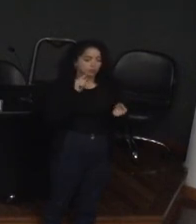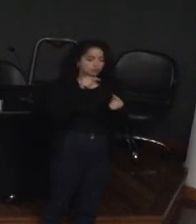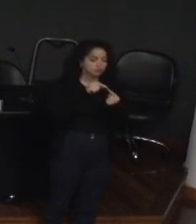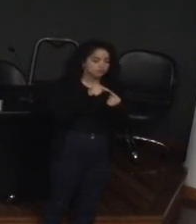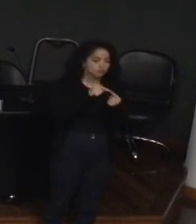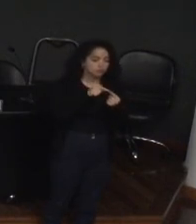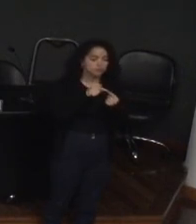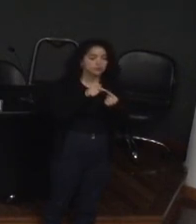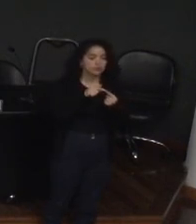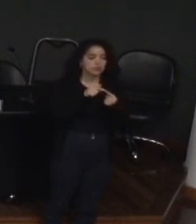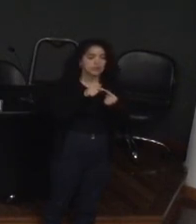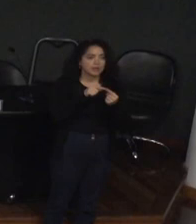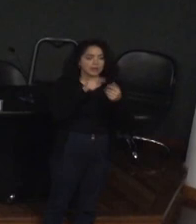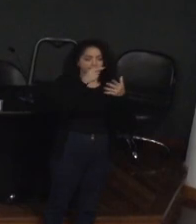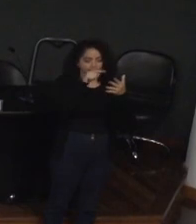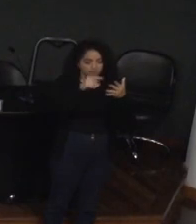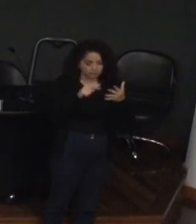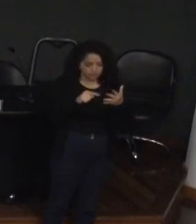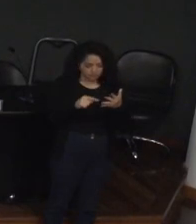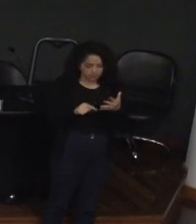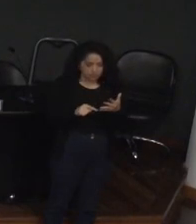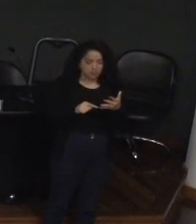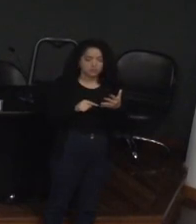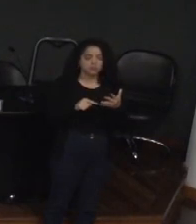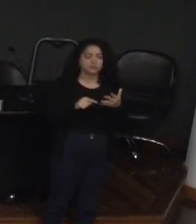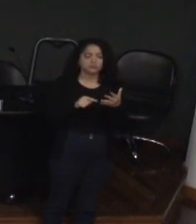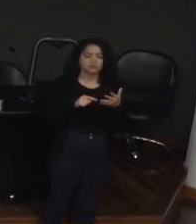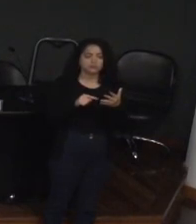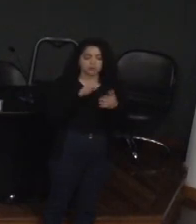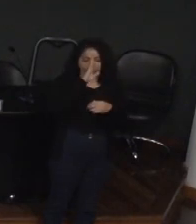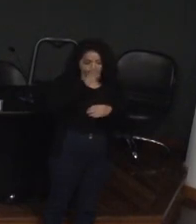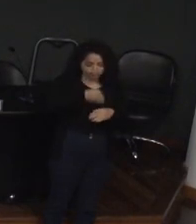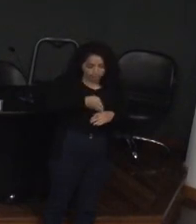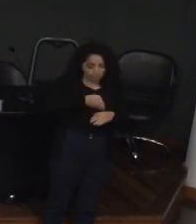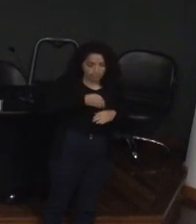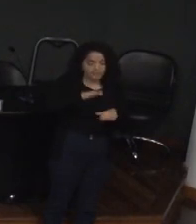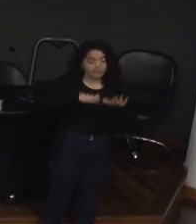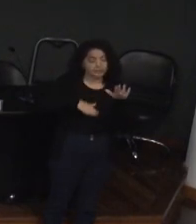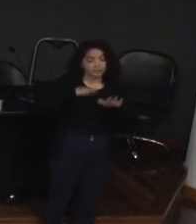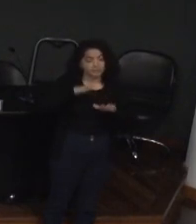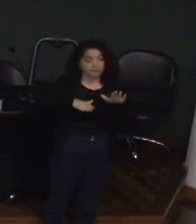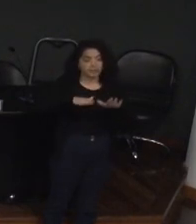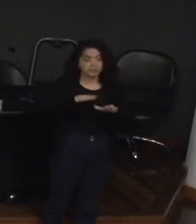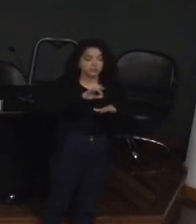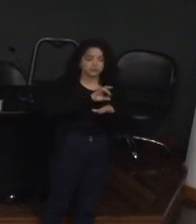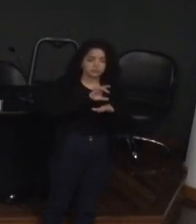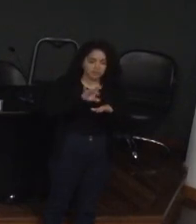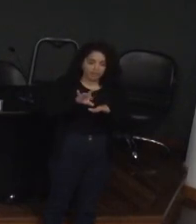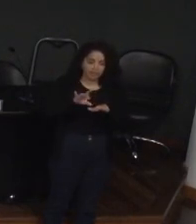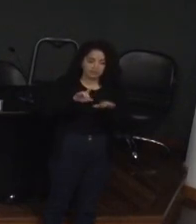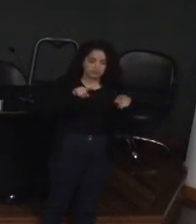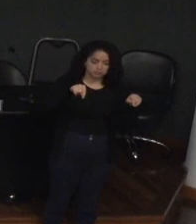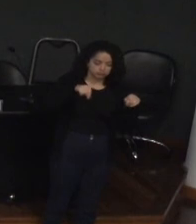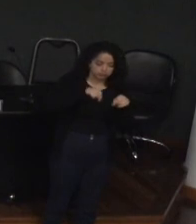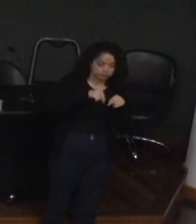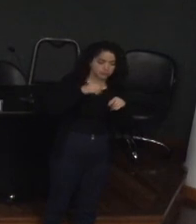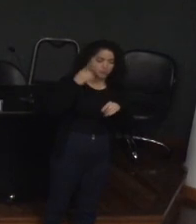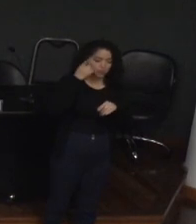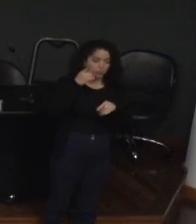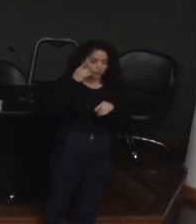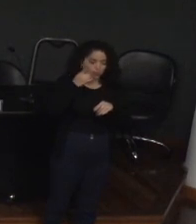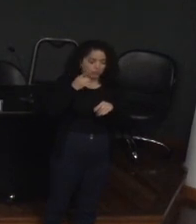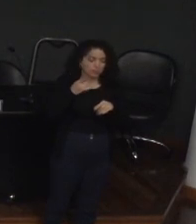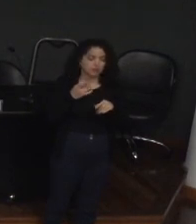de dados, diretos e sensíveis. Depende do tipo de cadastro que cada gabinete utiliza, enfim.